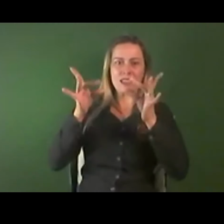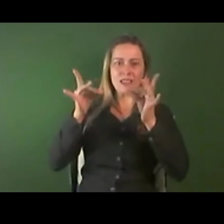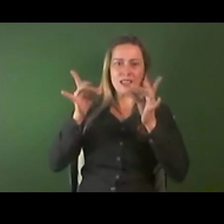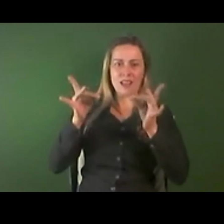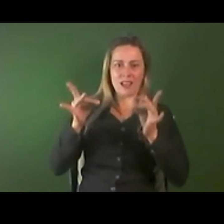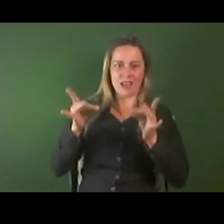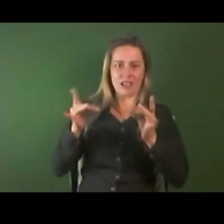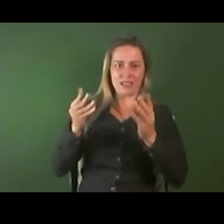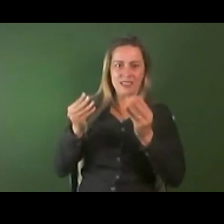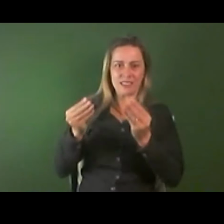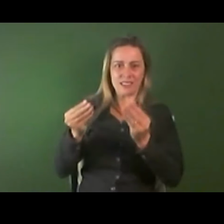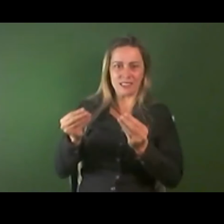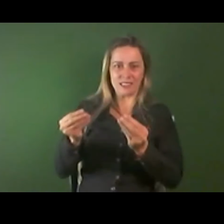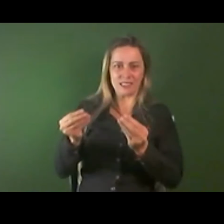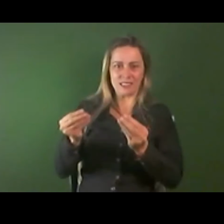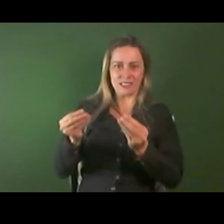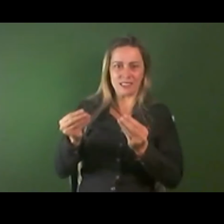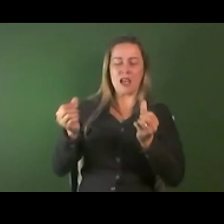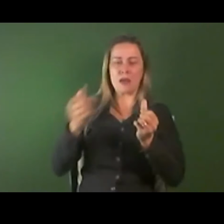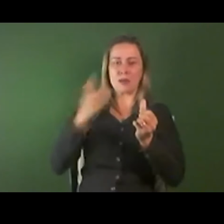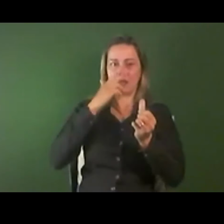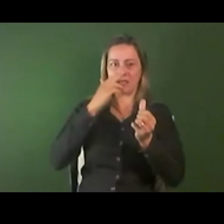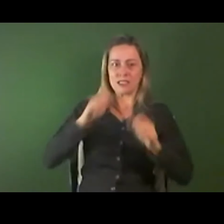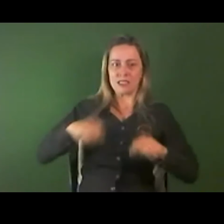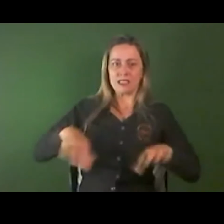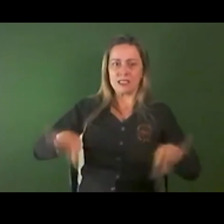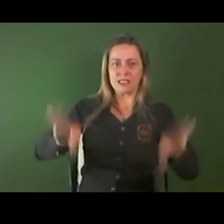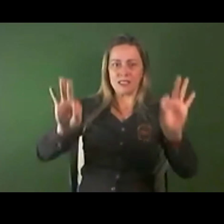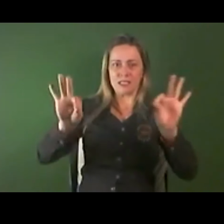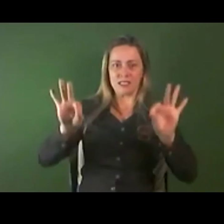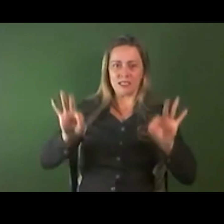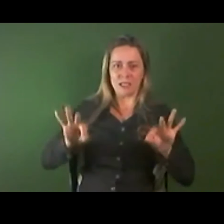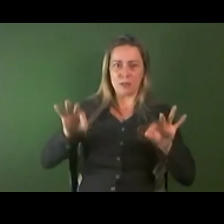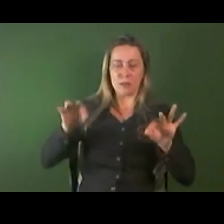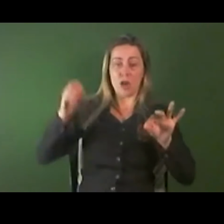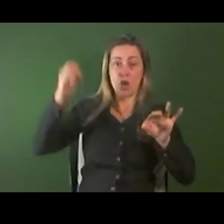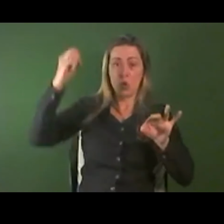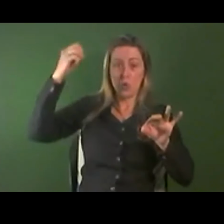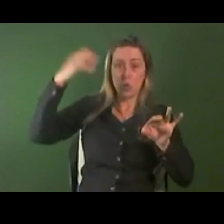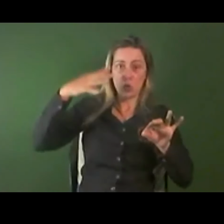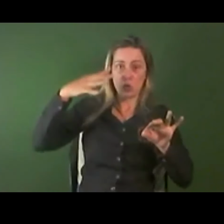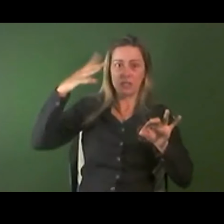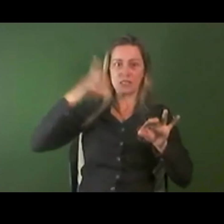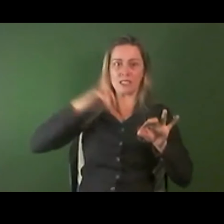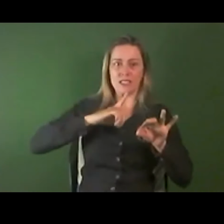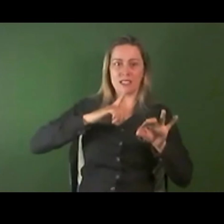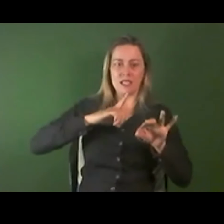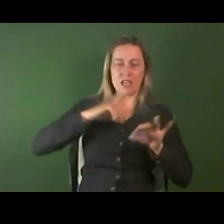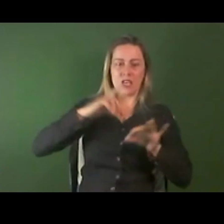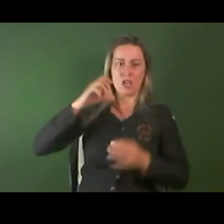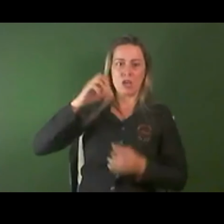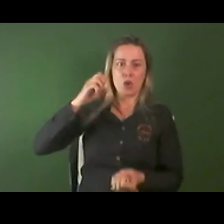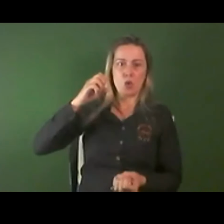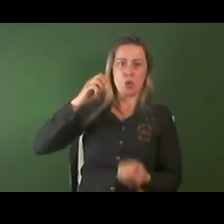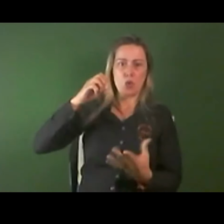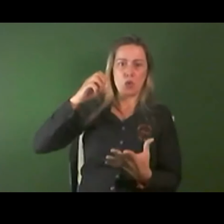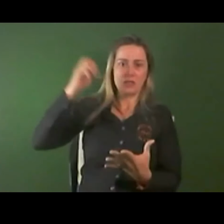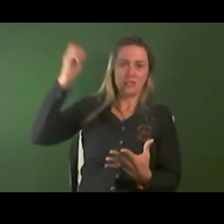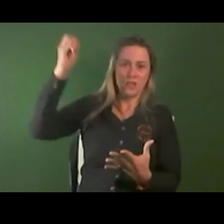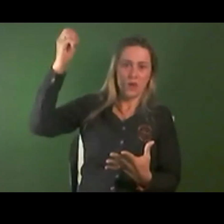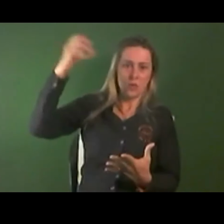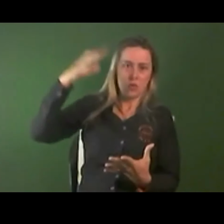estão se desmanchando, ela coloca em cima de uma mesa de luz. Então, tem uma projeção de luz que vem de baixo, que nos